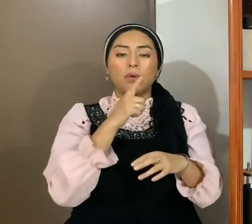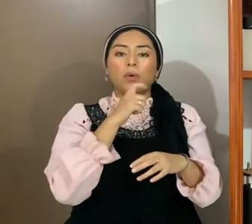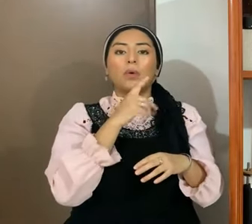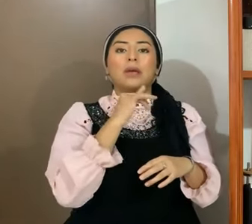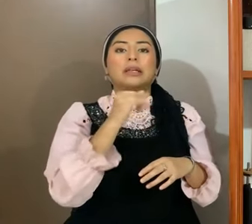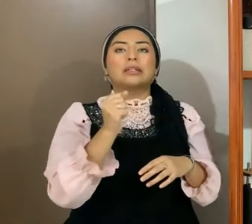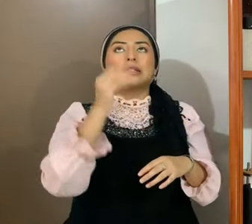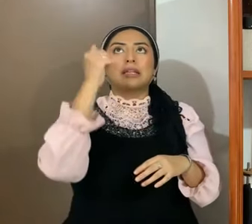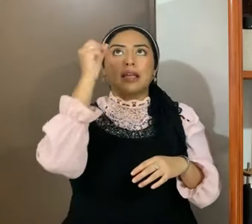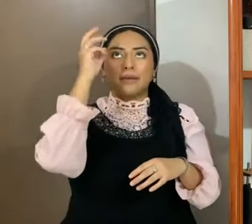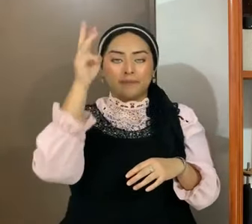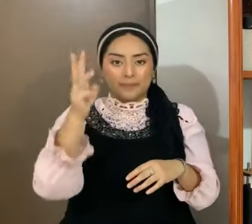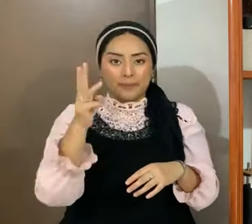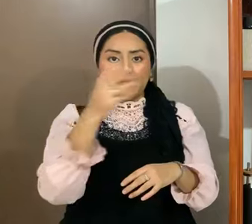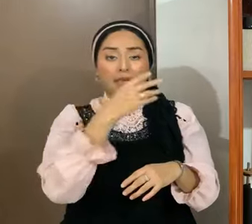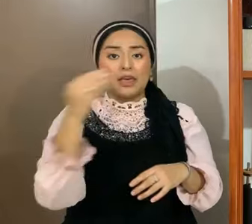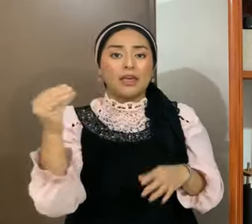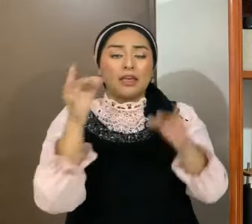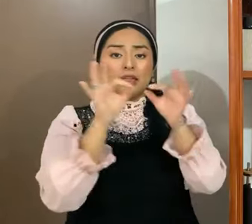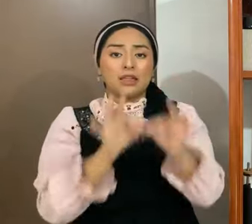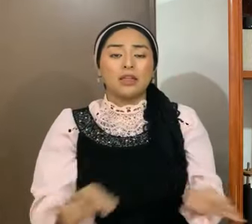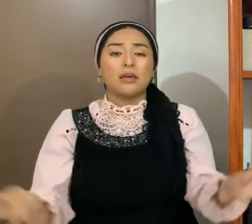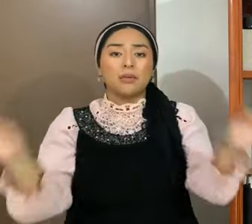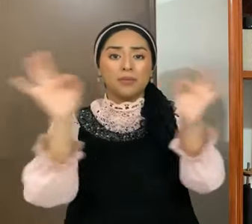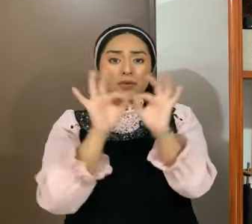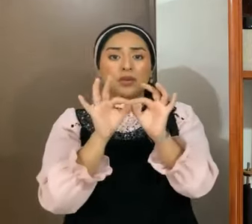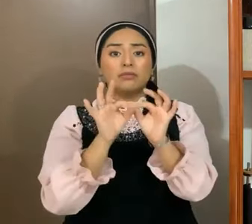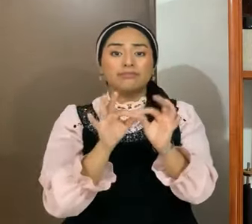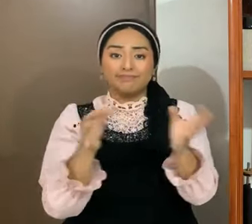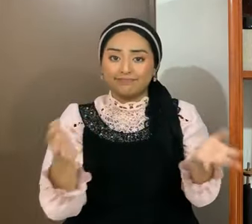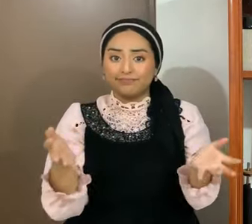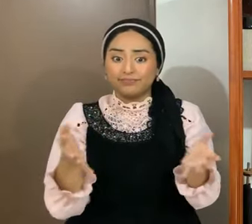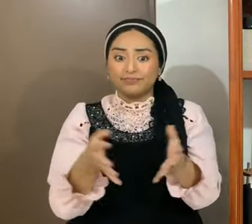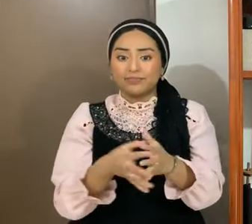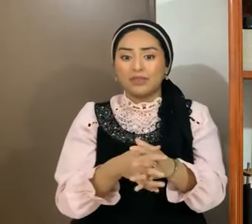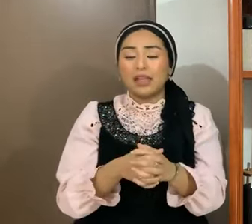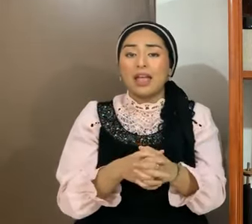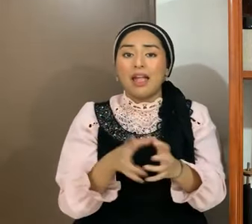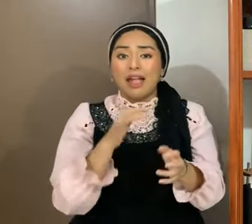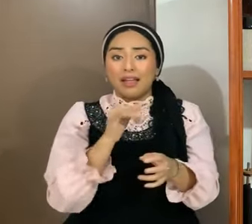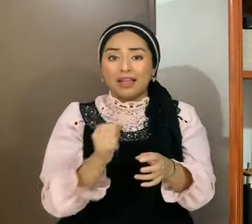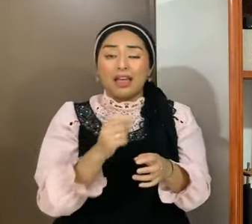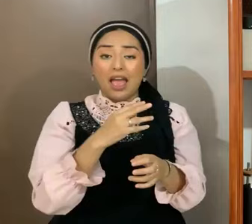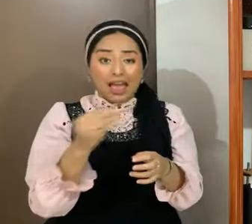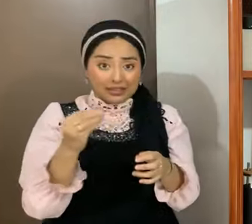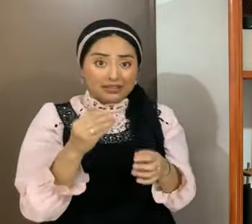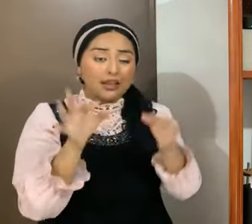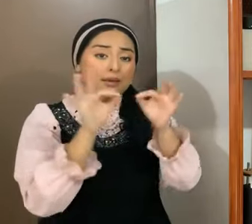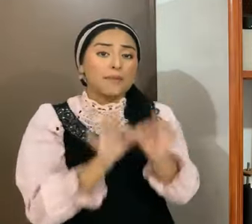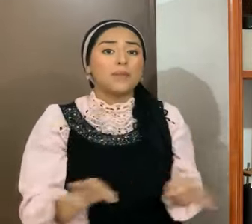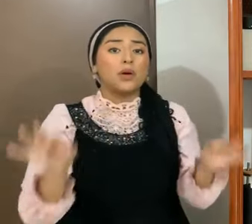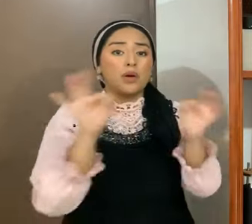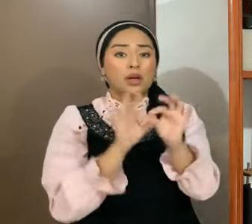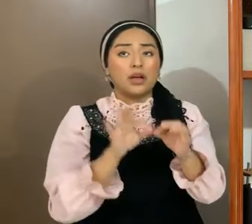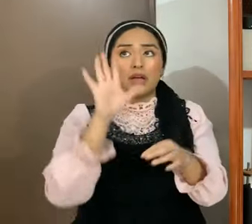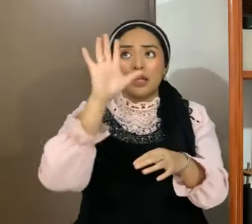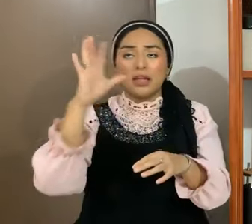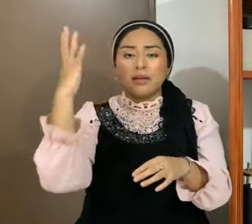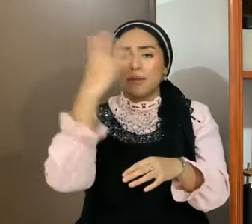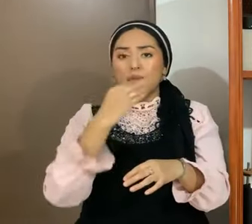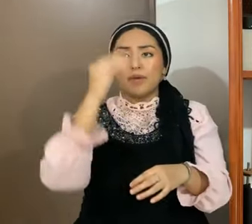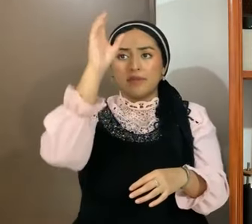es Yahshua HaMashiach y la importancia, esto también es muy importante, y la importancia de su